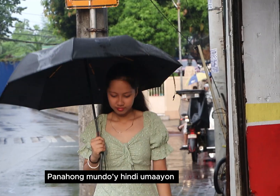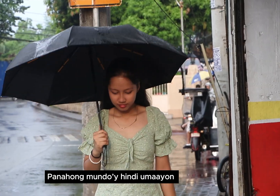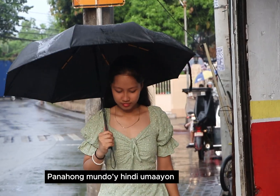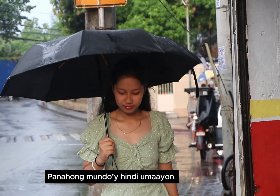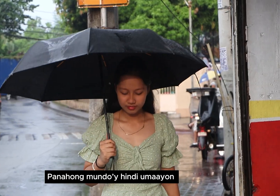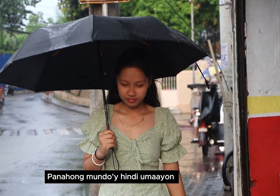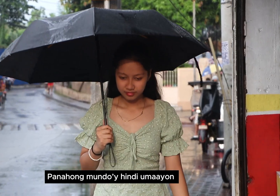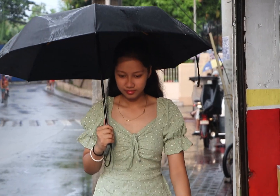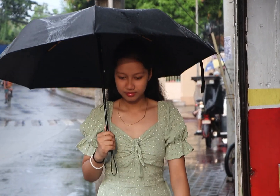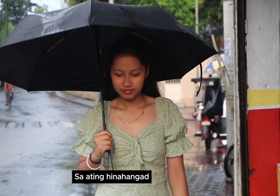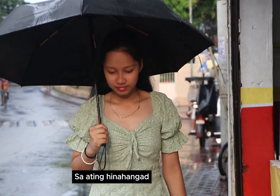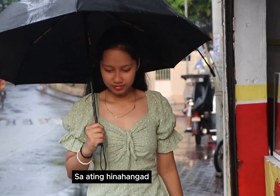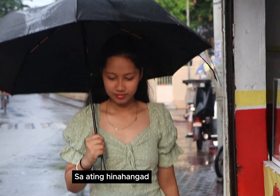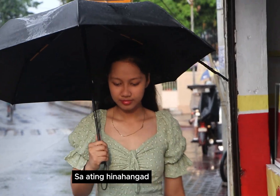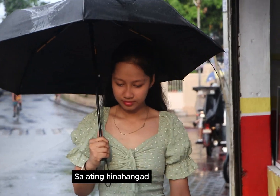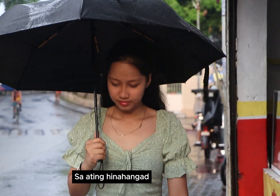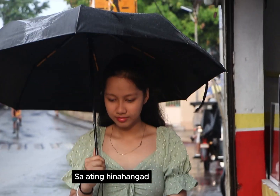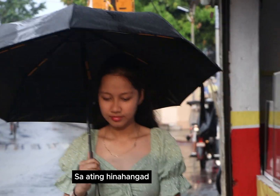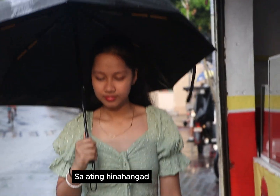umaayon sa ating